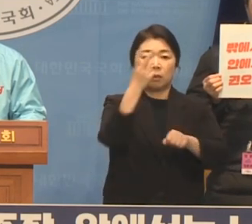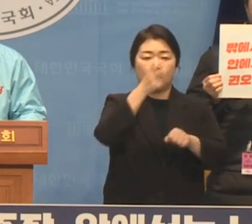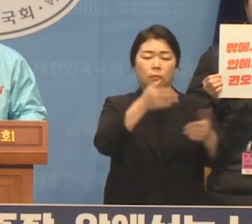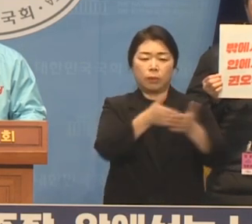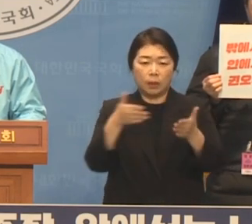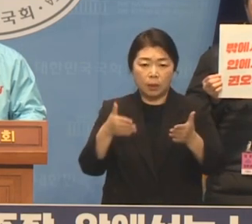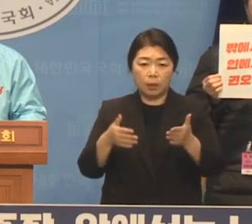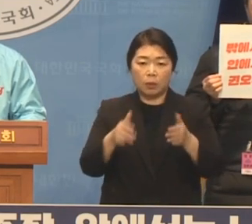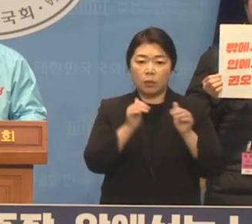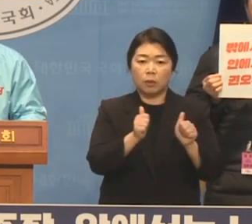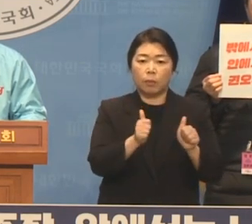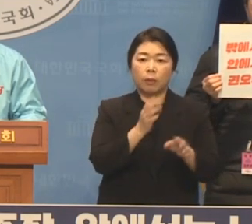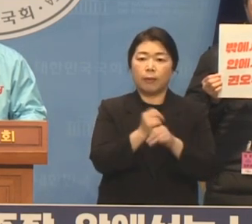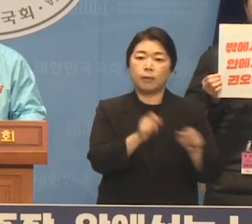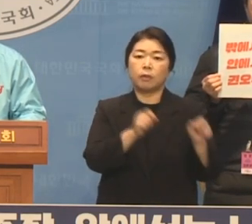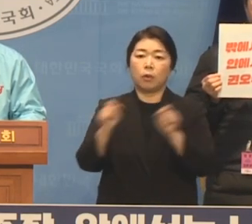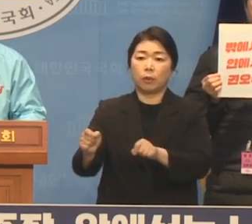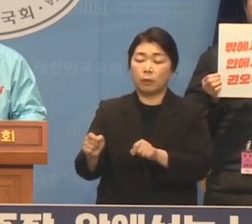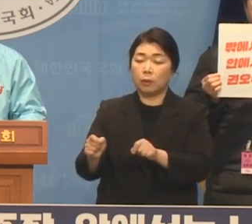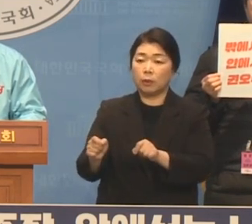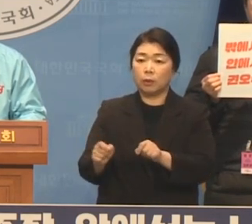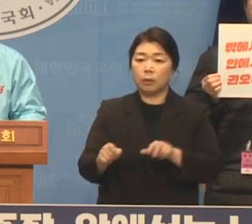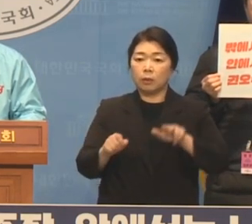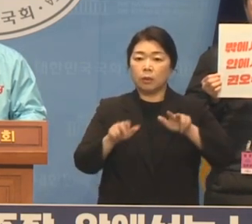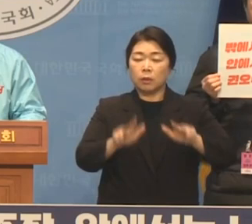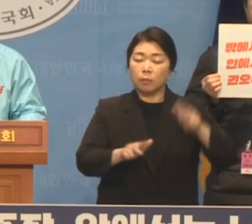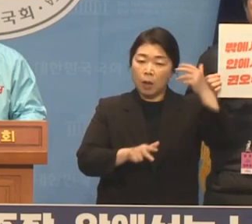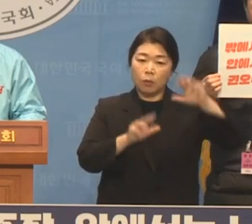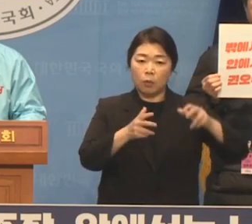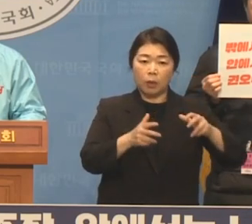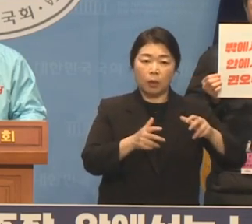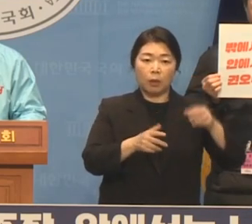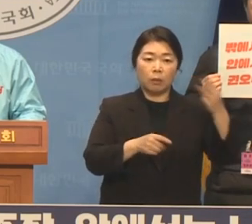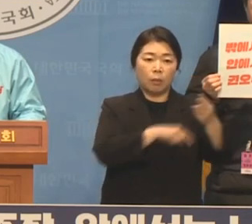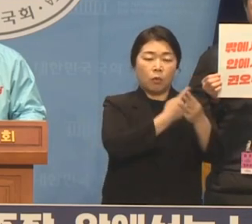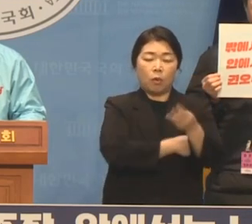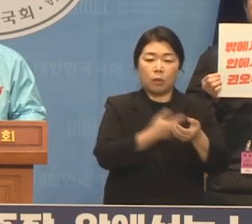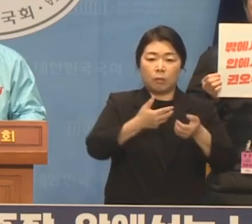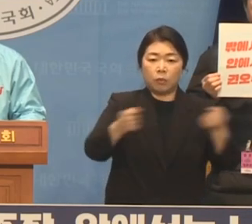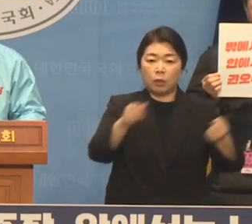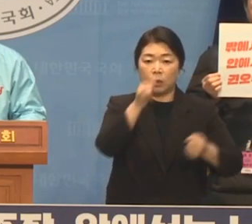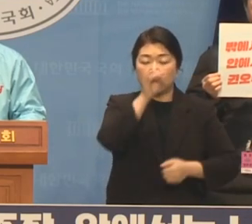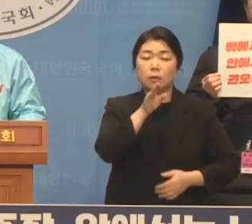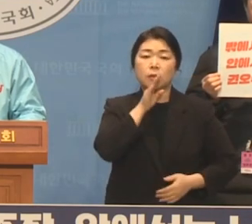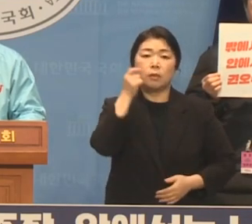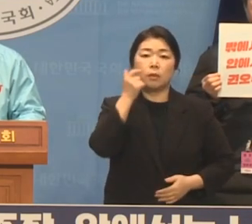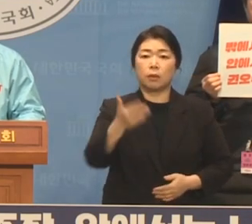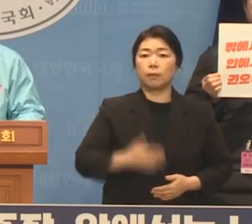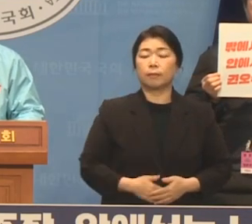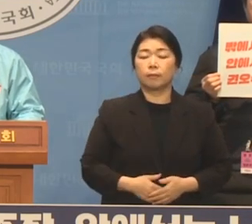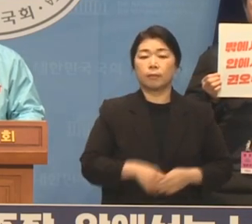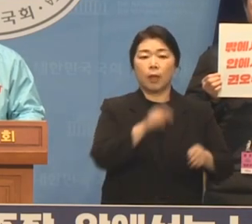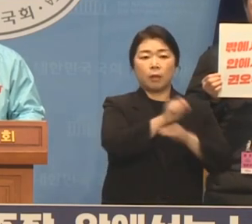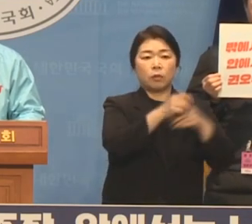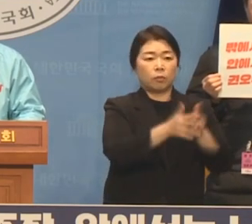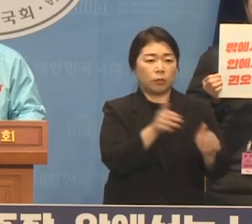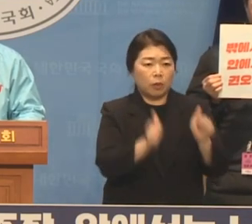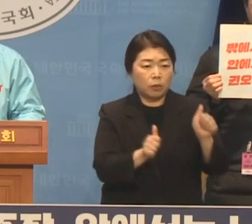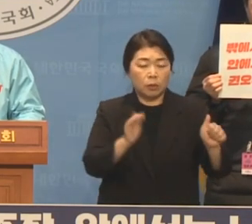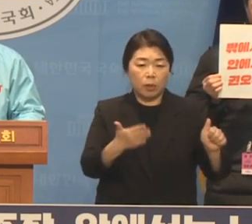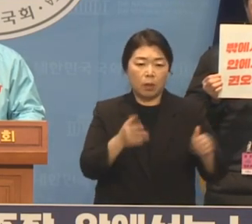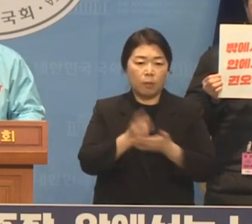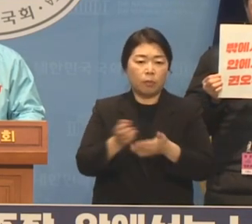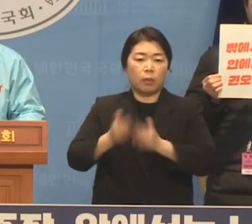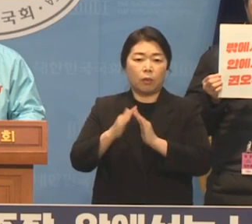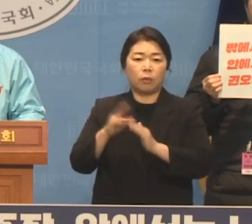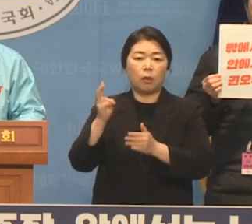이은 재판 연기, 지금 대한민국에 상권 분립이 존재하기는 하는지, 행정부를 견제해야 할